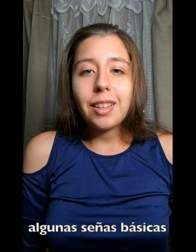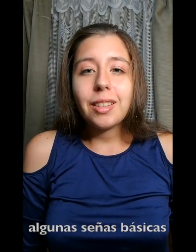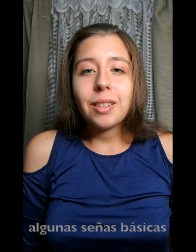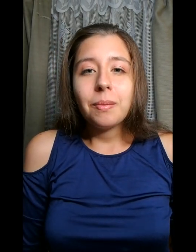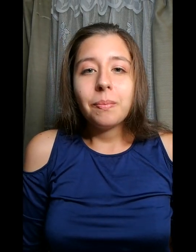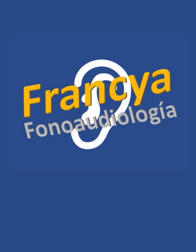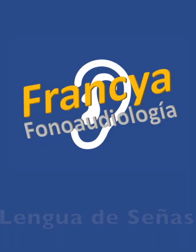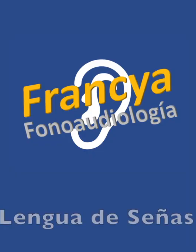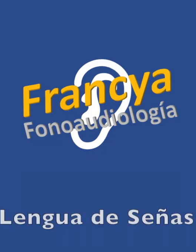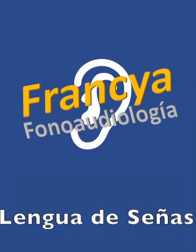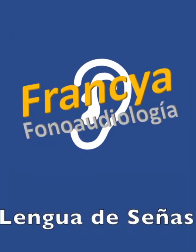básicas.